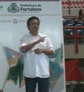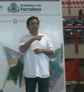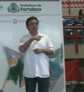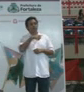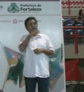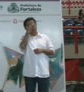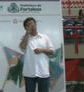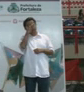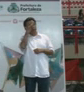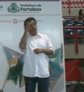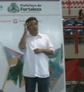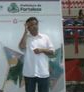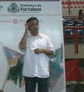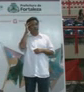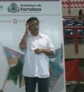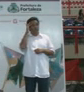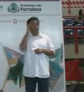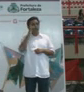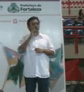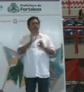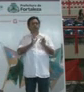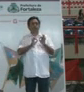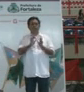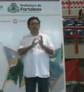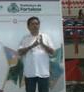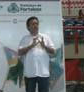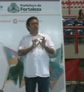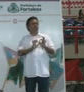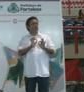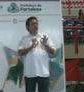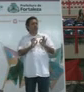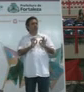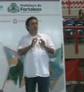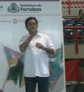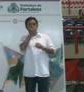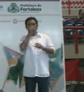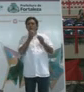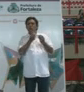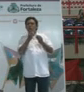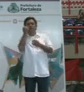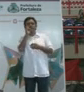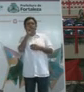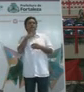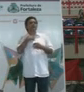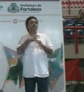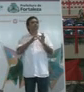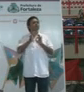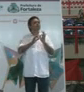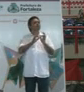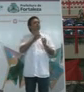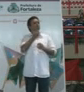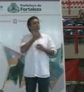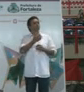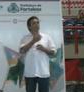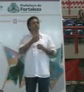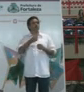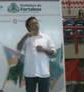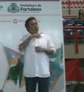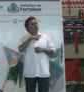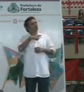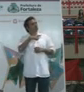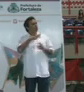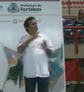Existem pessoas que elas estão bem preparadas. Professor, como é que eu sei que eu estou bem preparado? Todo mundo aqui está